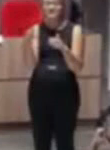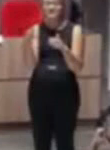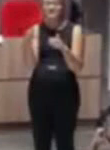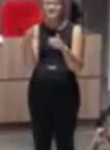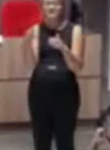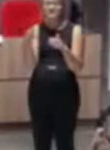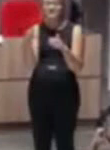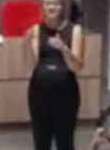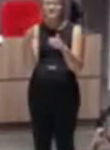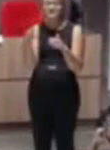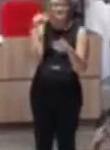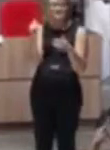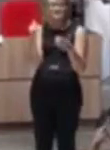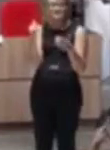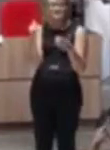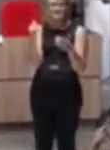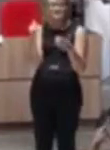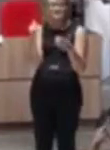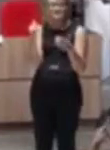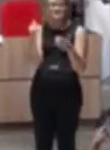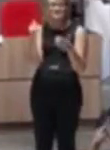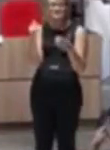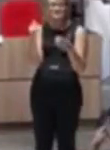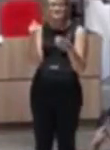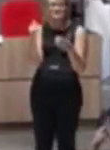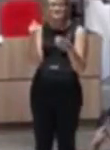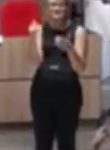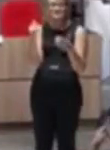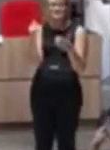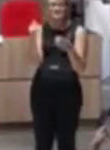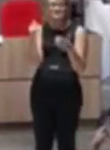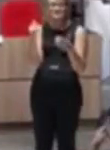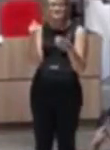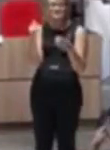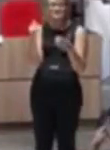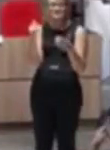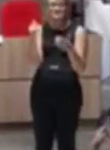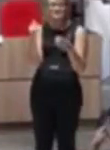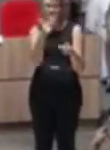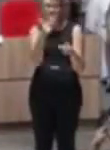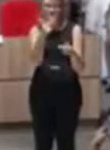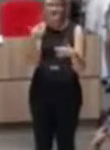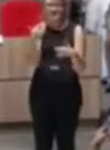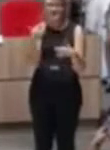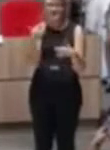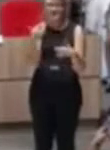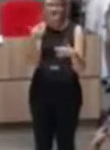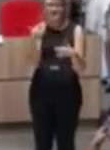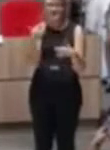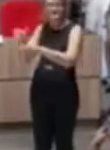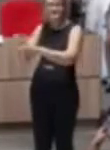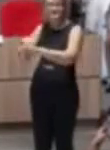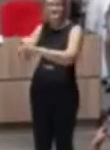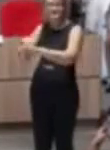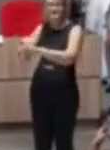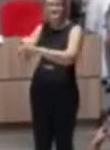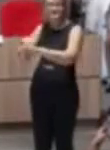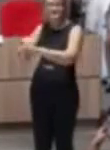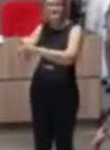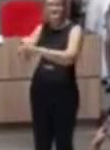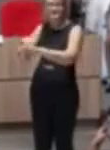ou se há, não é algo efetivo, é totalmente desconectado da minha realidade, e me colocam para a fabricação de chinelo, eu sou terrível na parte